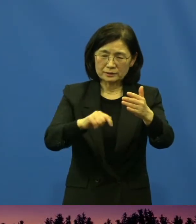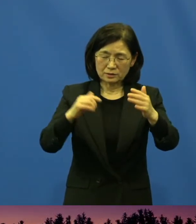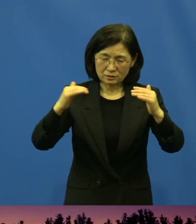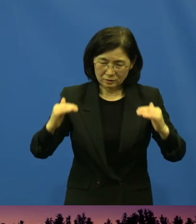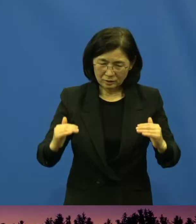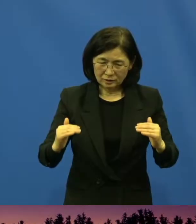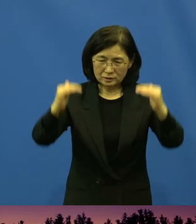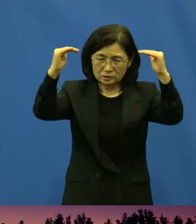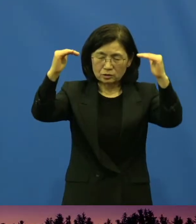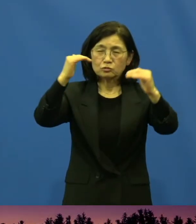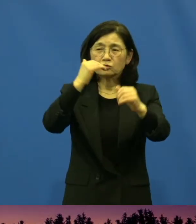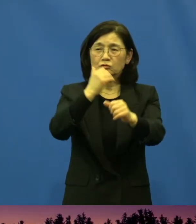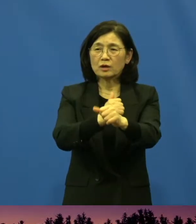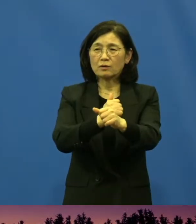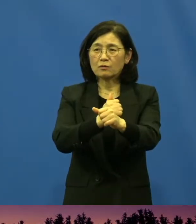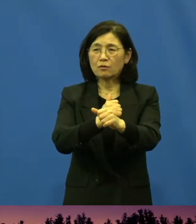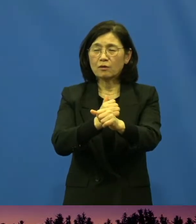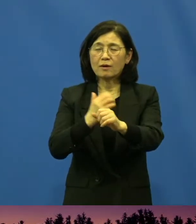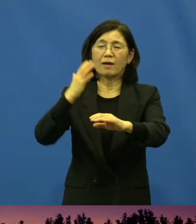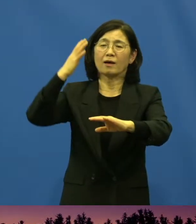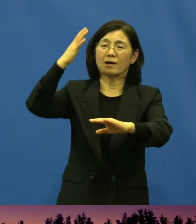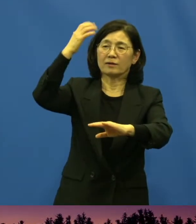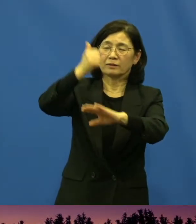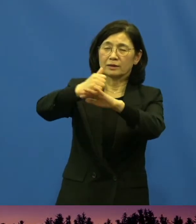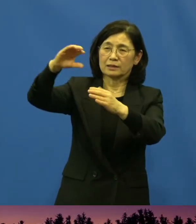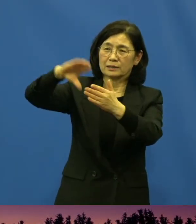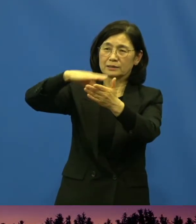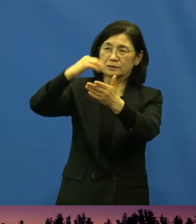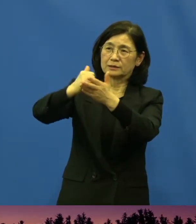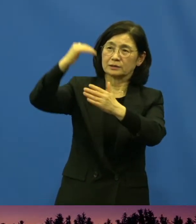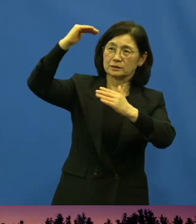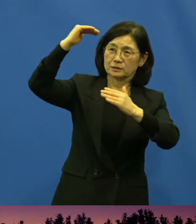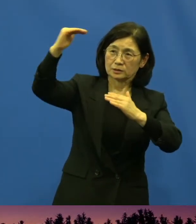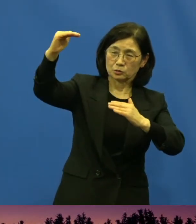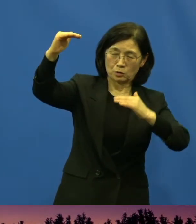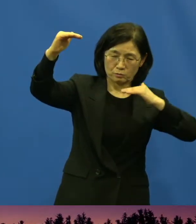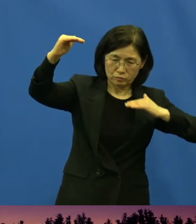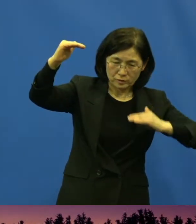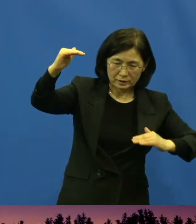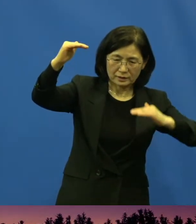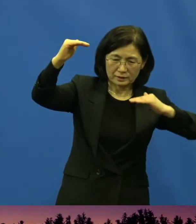마침내 그리스도의 장성한 분량이 충만한 데까지 이르러가는